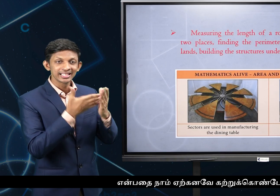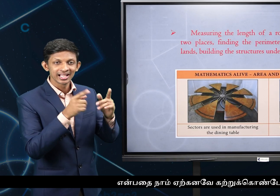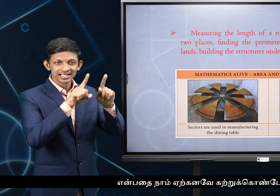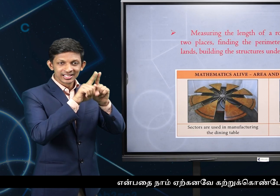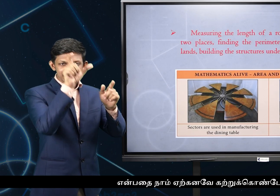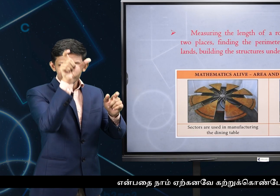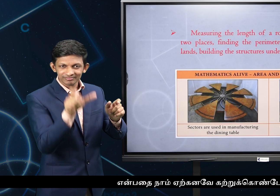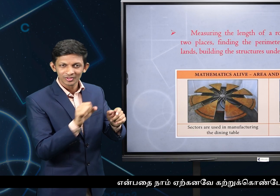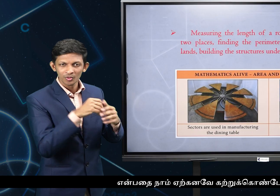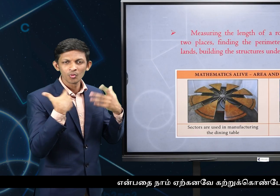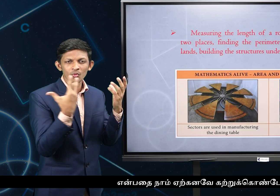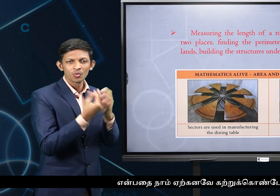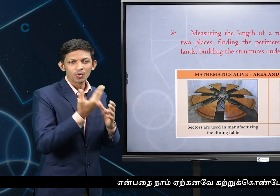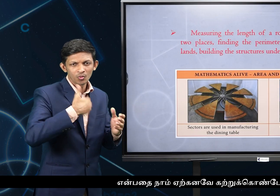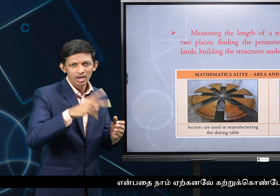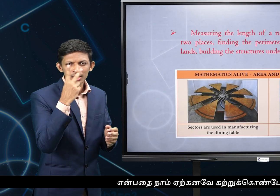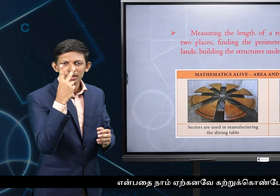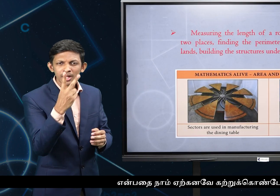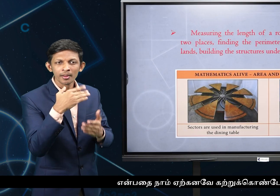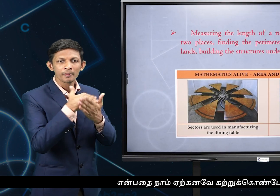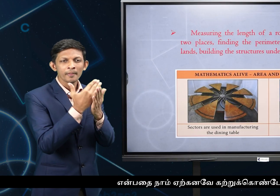என்பதை நாம் ஏற்கனவே கற்றுக்கொண்டோம்.